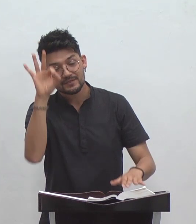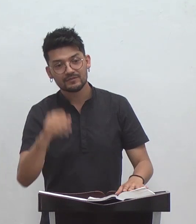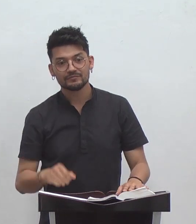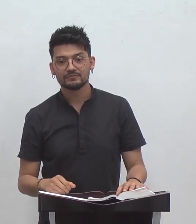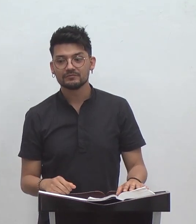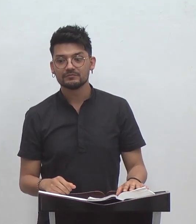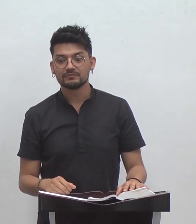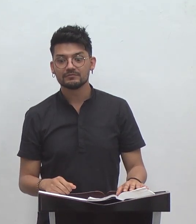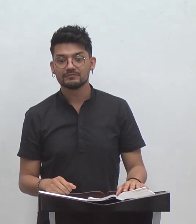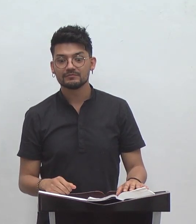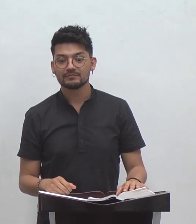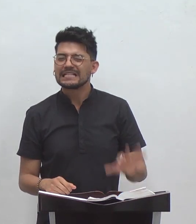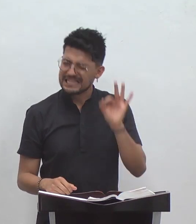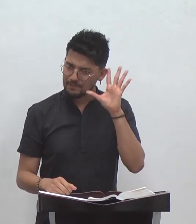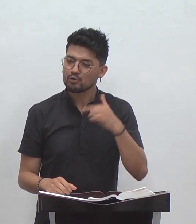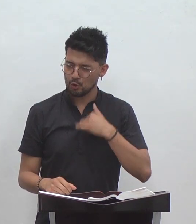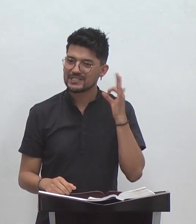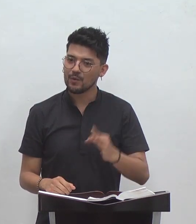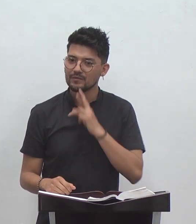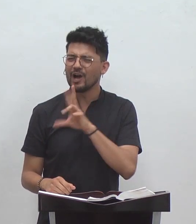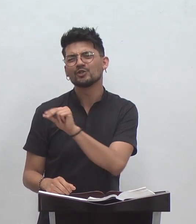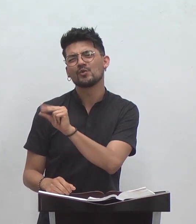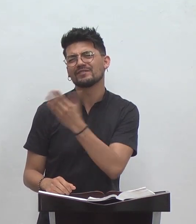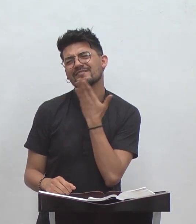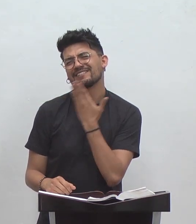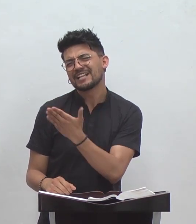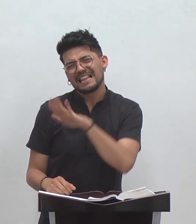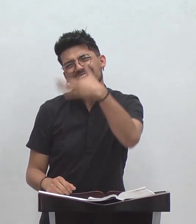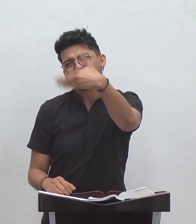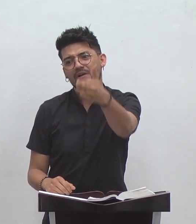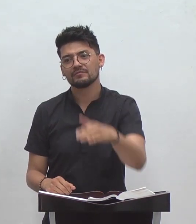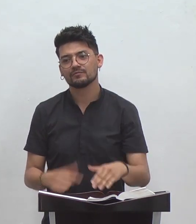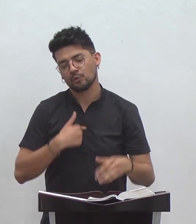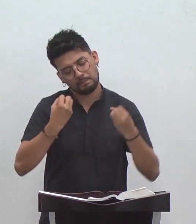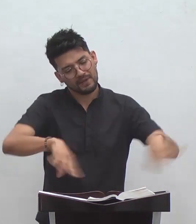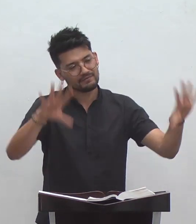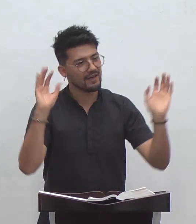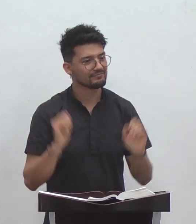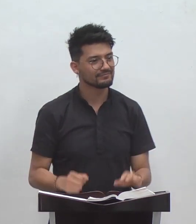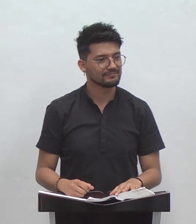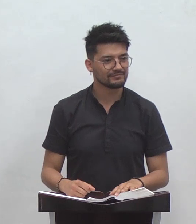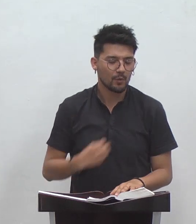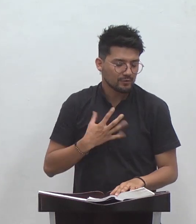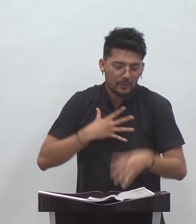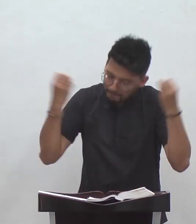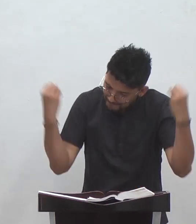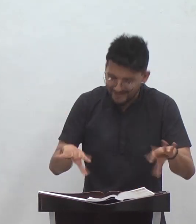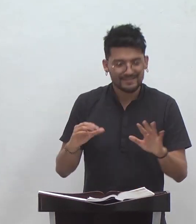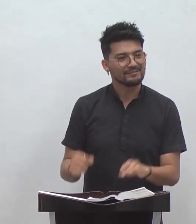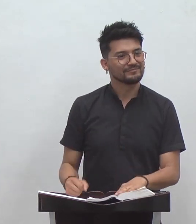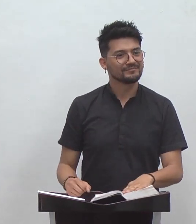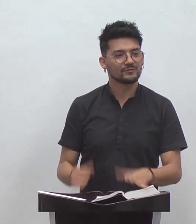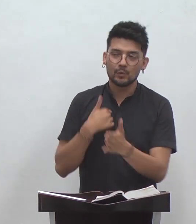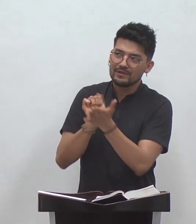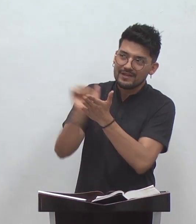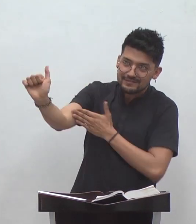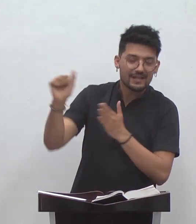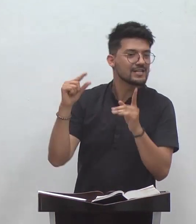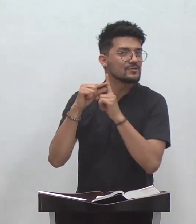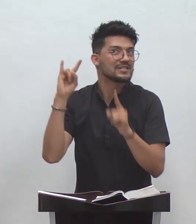Y el pastor me dijo, ve a predicar. Y yo seguramente podría responder, no, pastor, luego. Pero sabe que voy a perder una oportunidad y voy